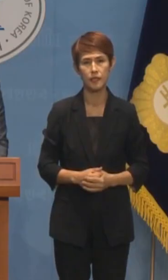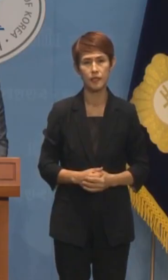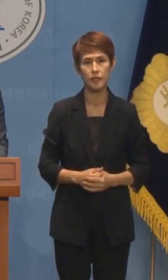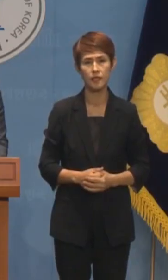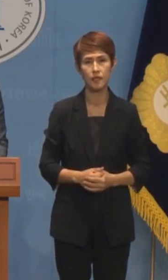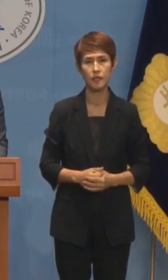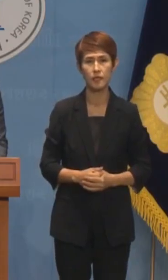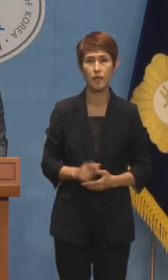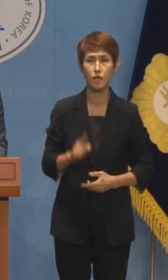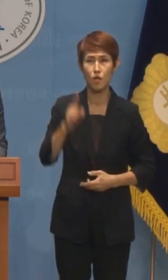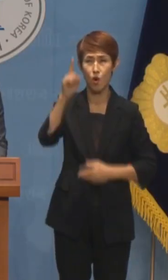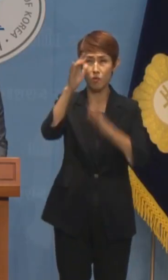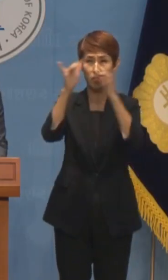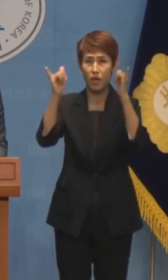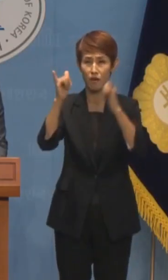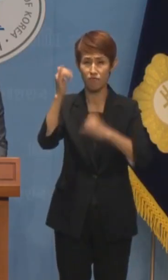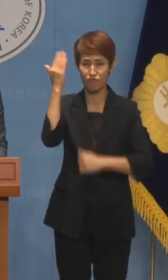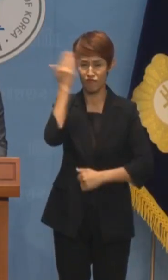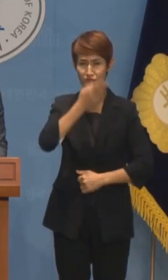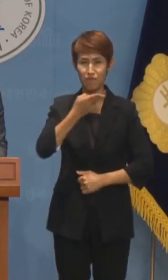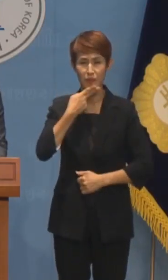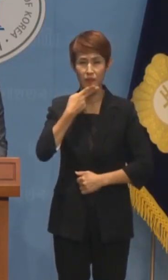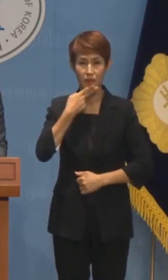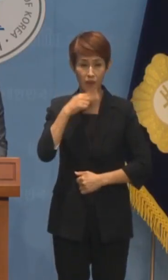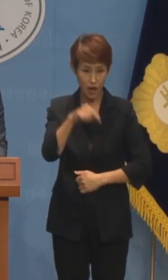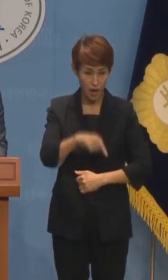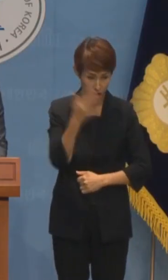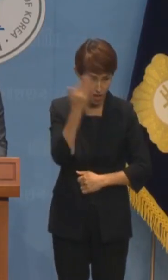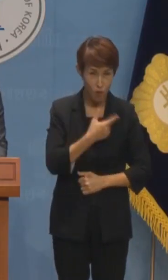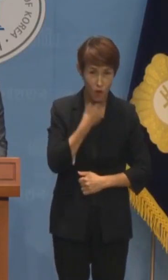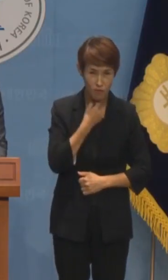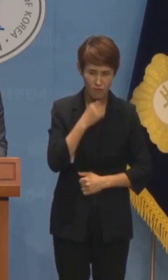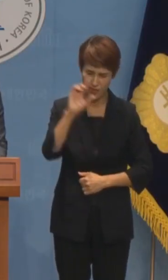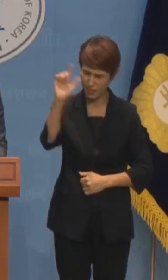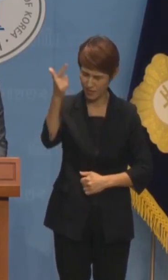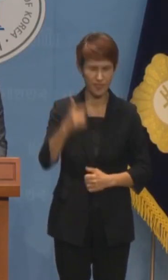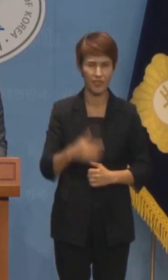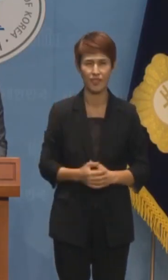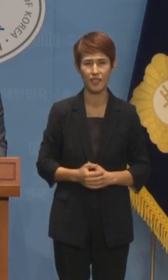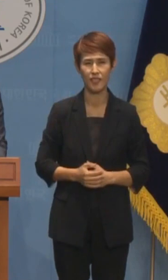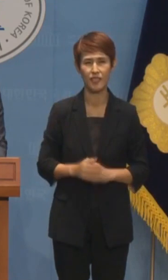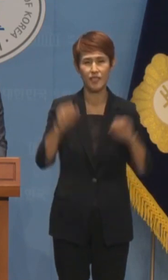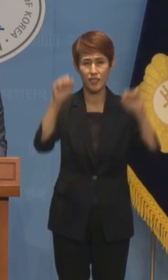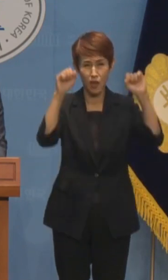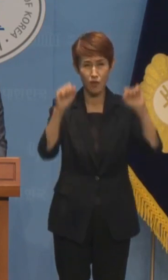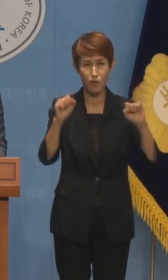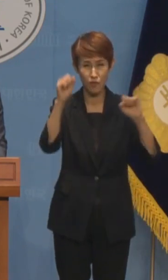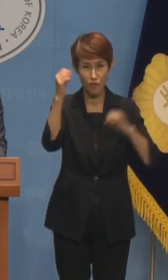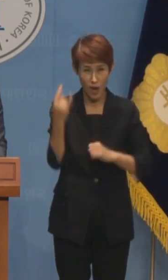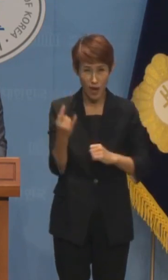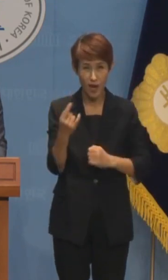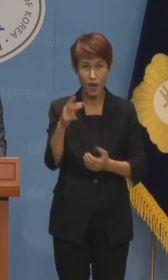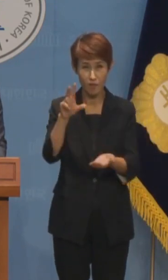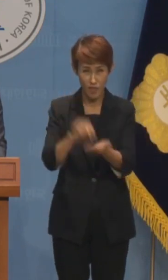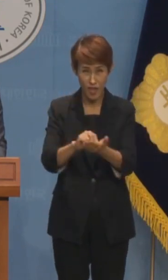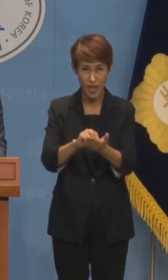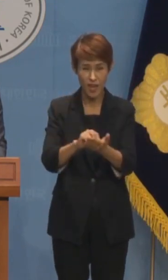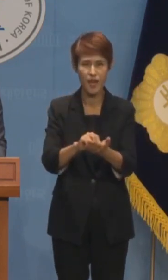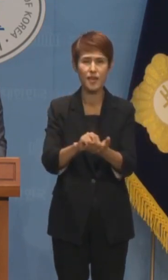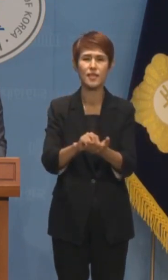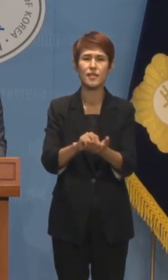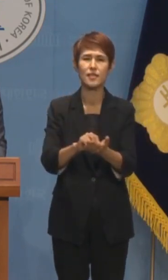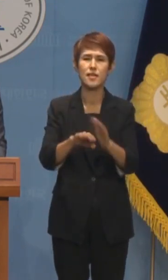윗물이 맑지 않은데 아랫물이 맑을 수는 없습니다. 대한체육회에 대한 개혁은 더 이상 미룰 수 없고 그